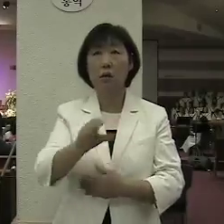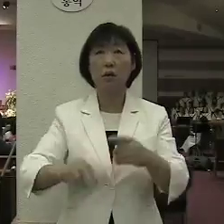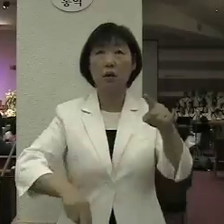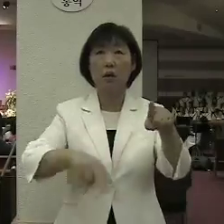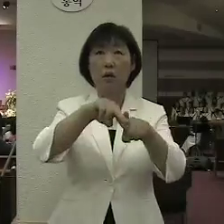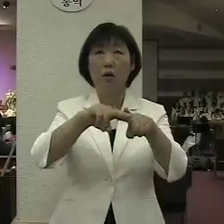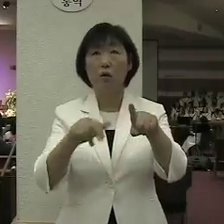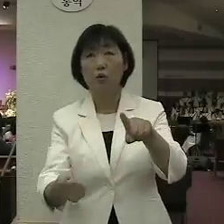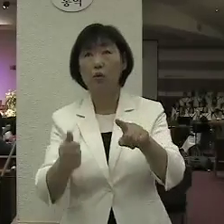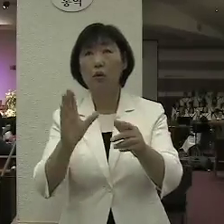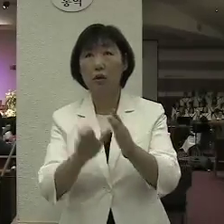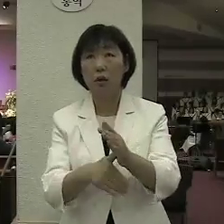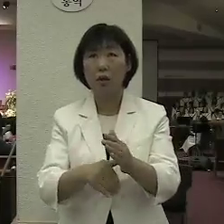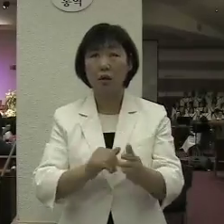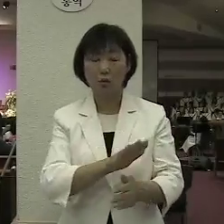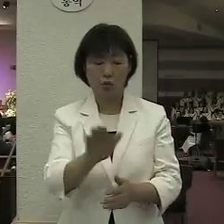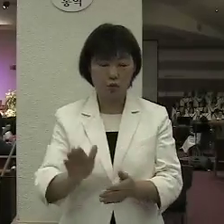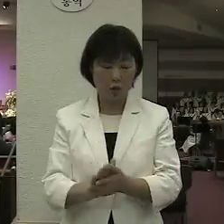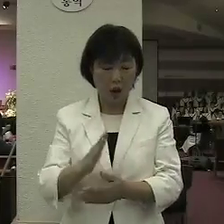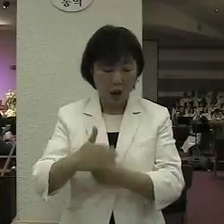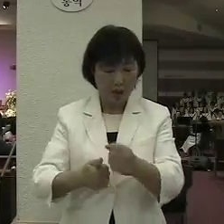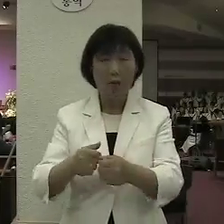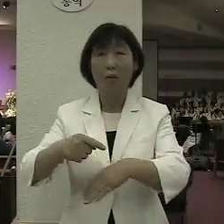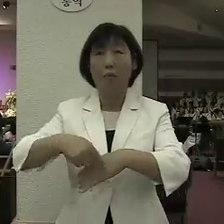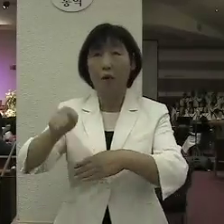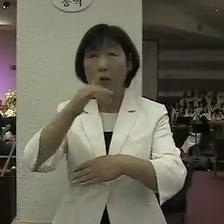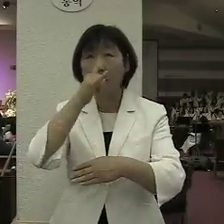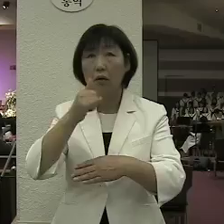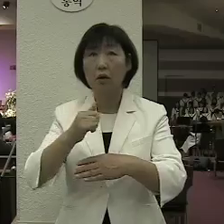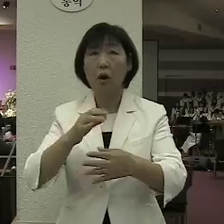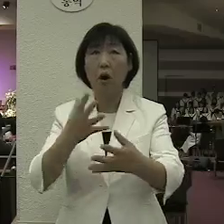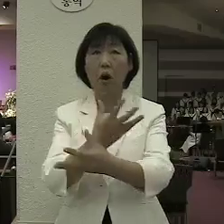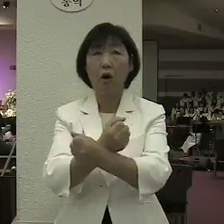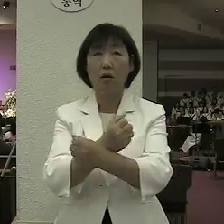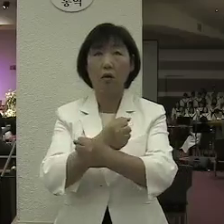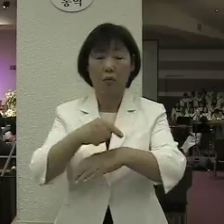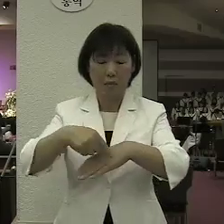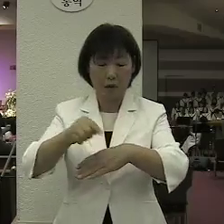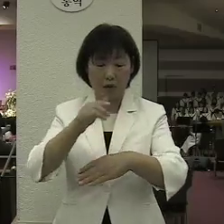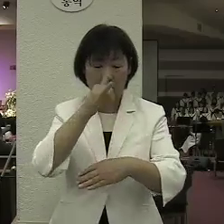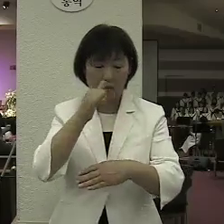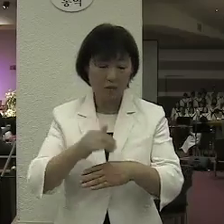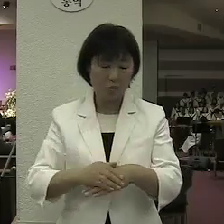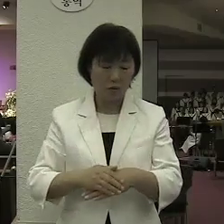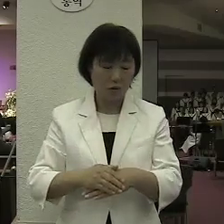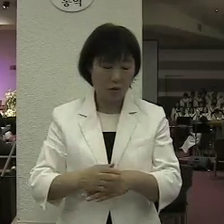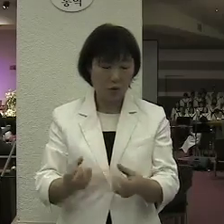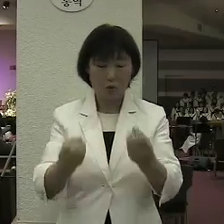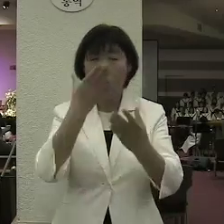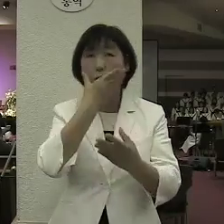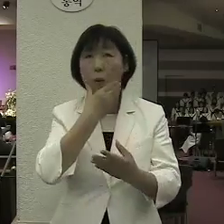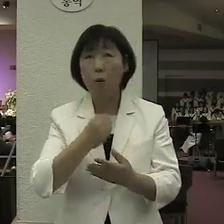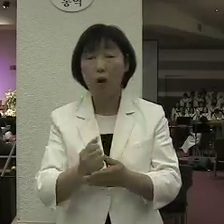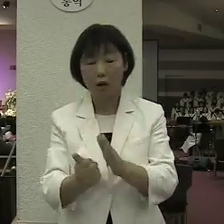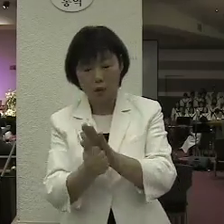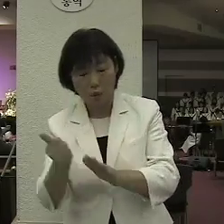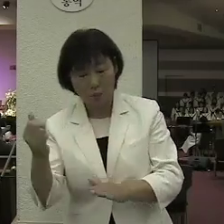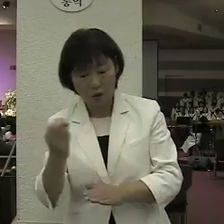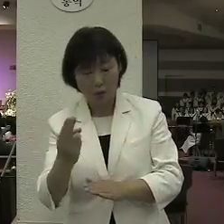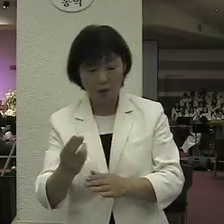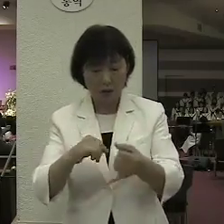우리 사이에 맡고 있는 감을 풀어주셨습니다. 십자가에 달려 죽으셨을 때 우리의 구원을